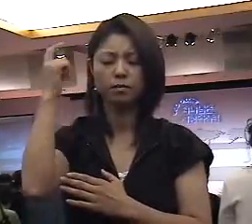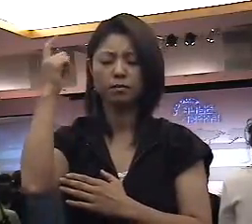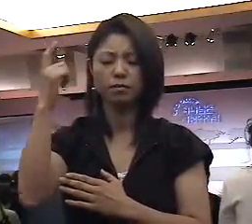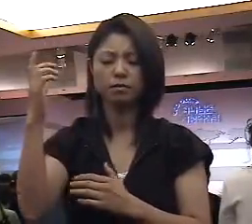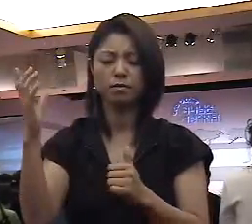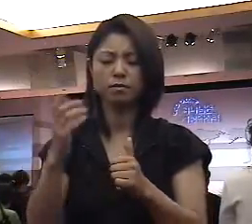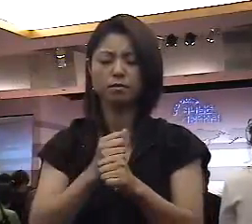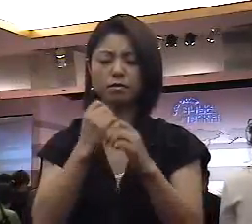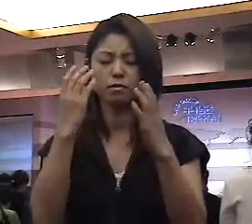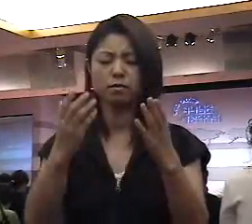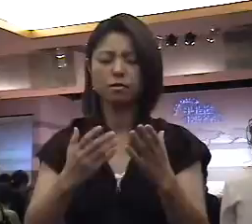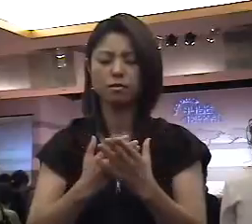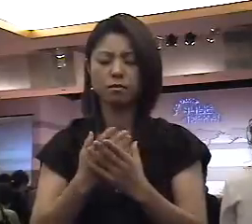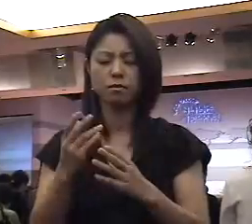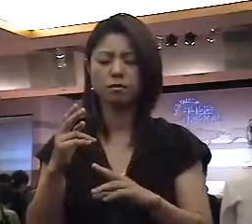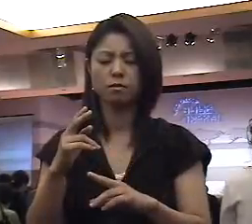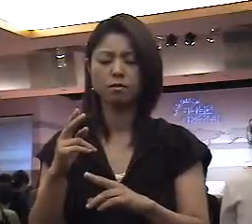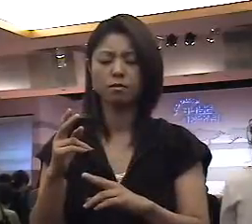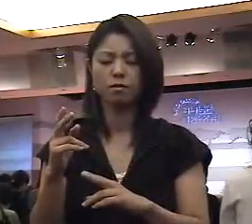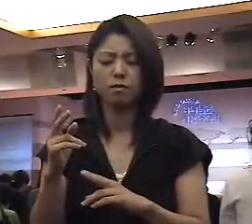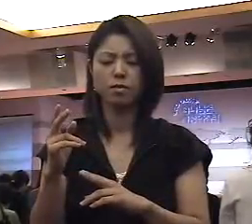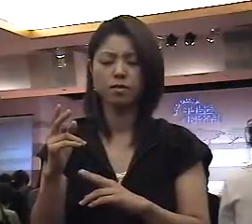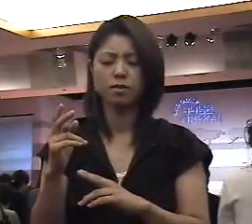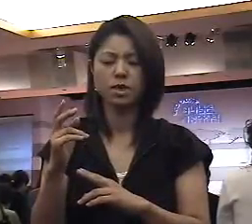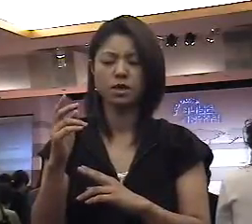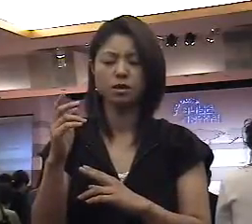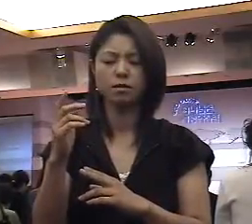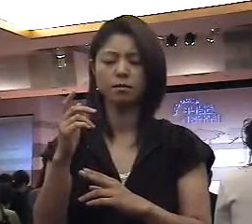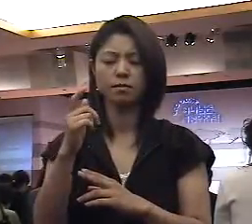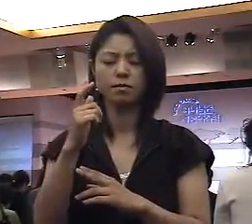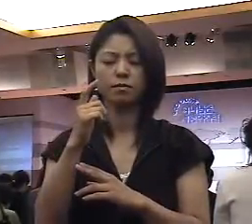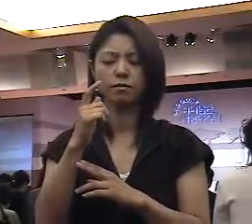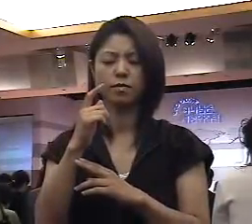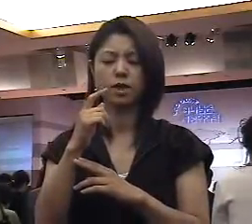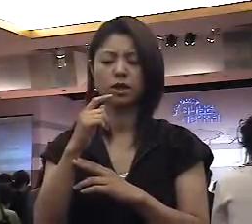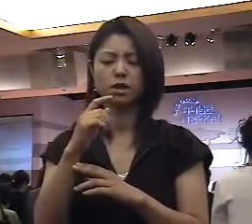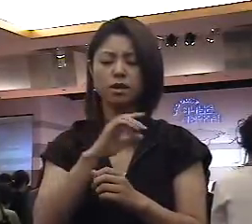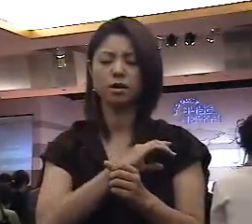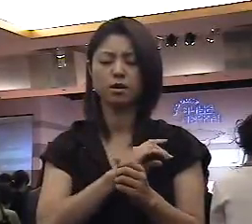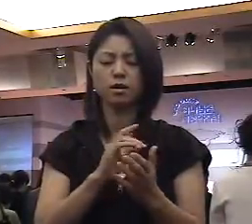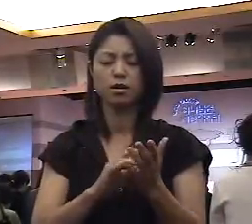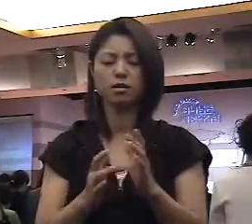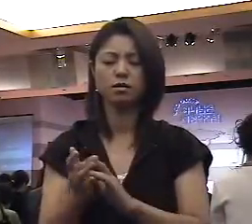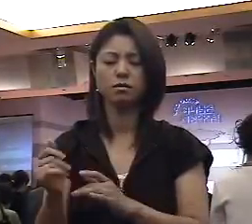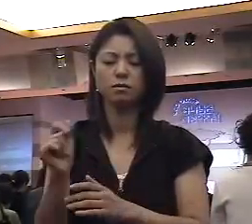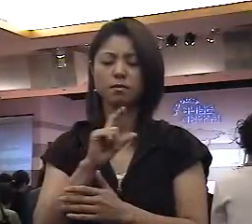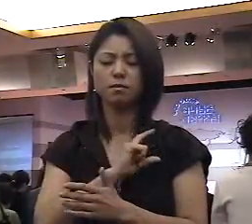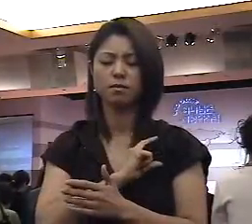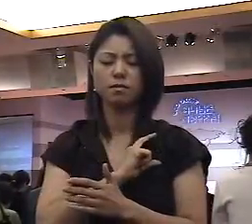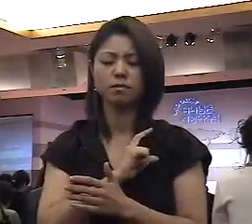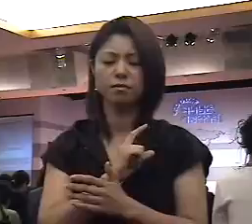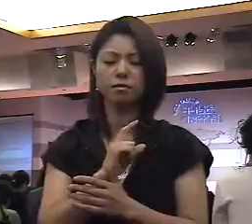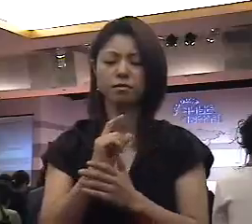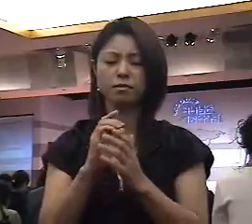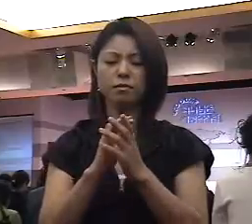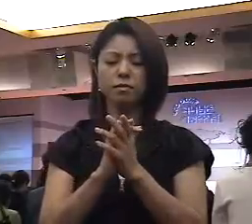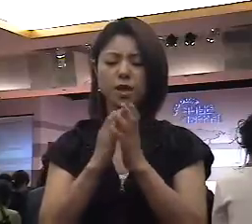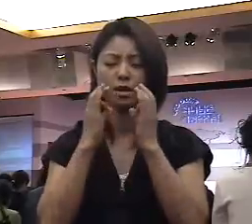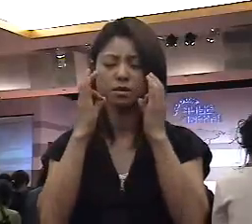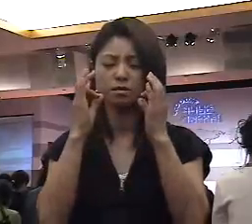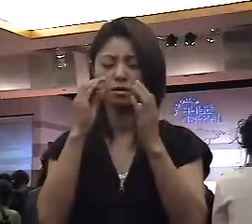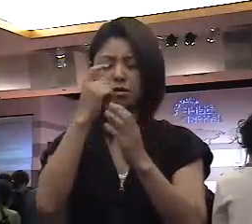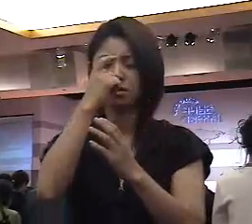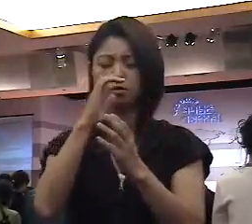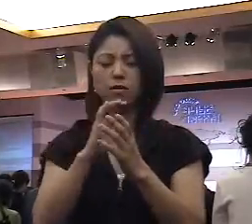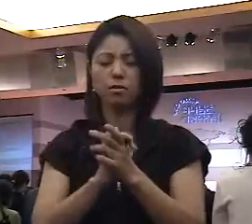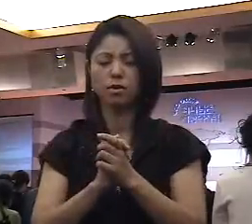부어 주옵소서. 예배의 모든 순서를 성령께 부탁드리며 예수님의 이름으로 간절히 기도하옵나이다.